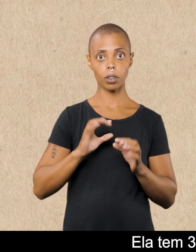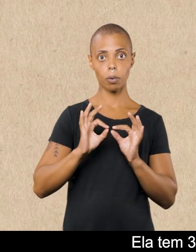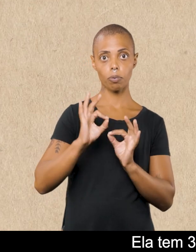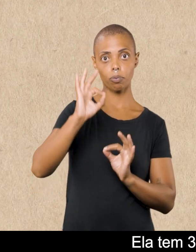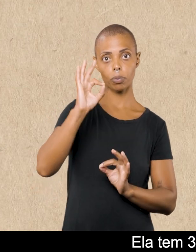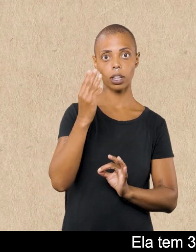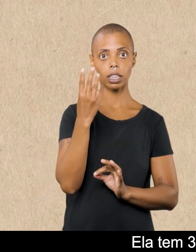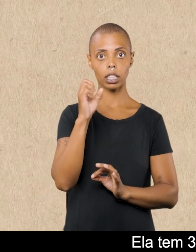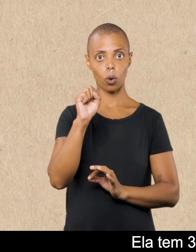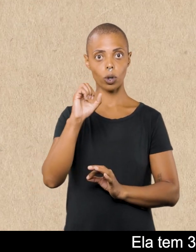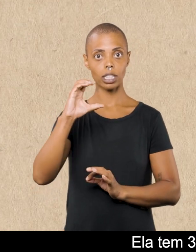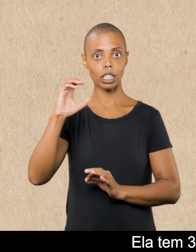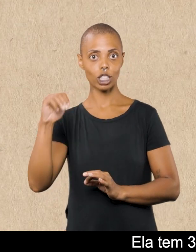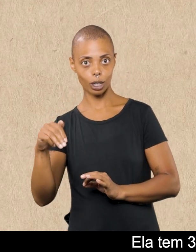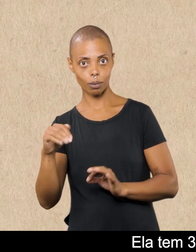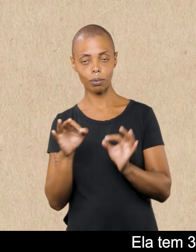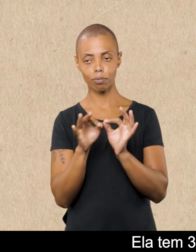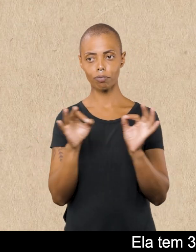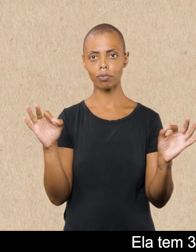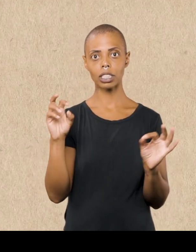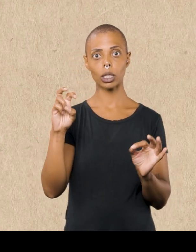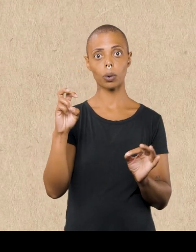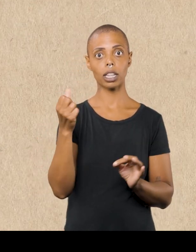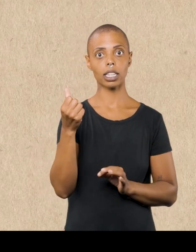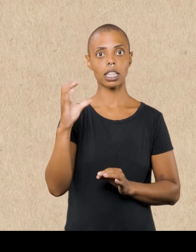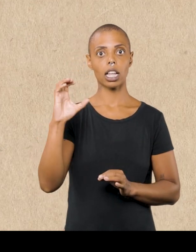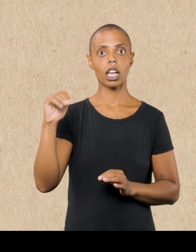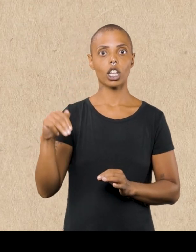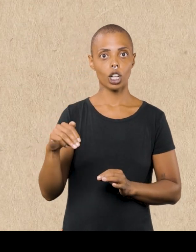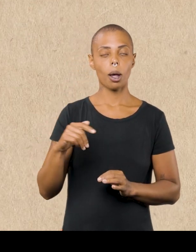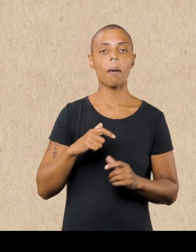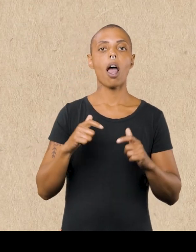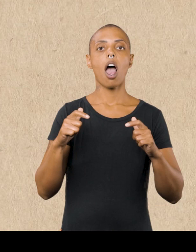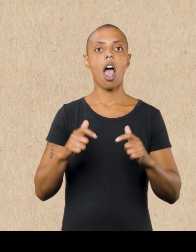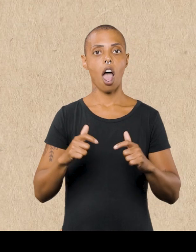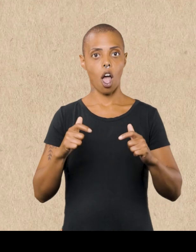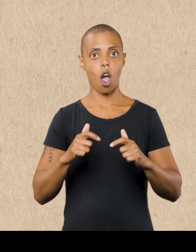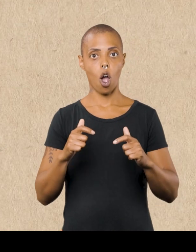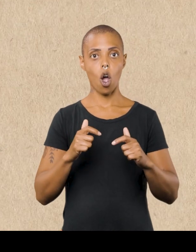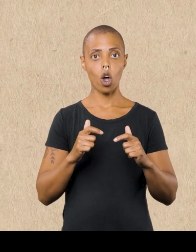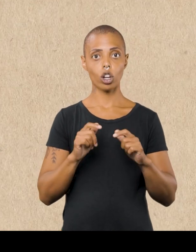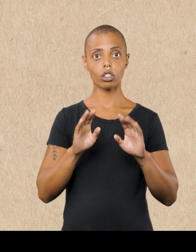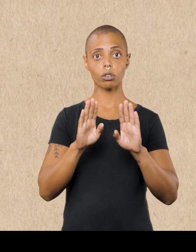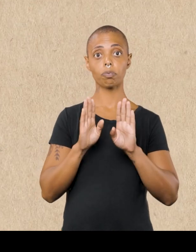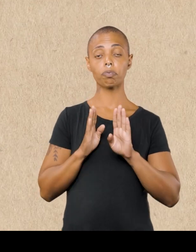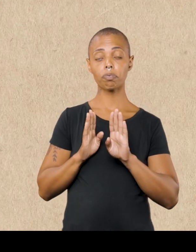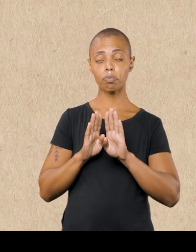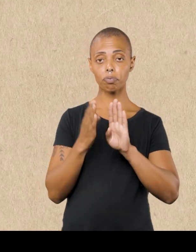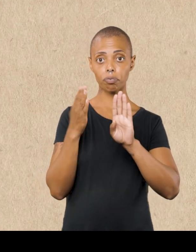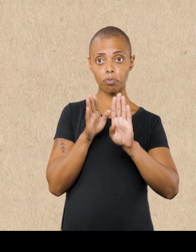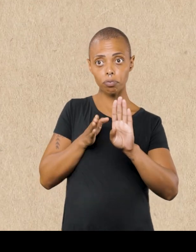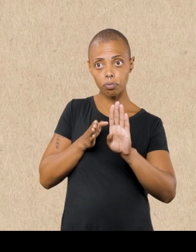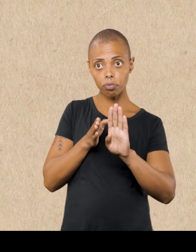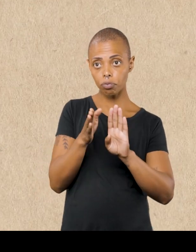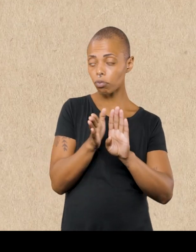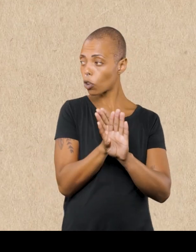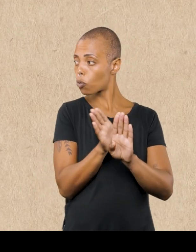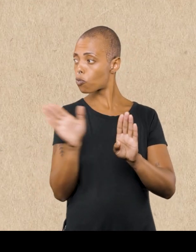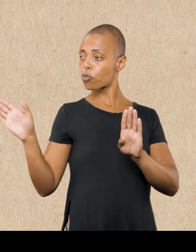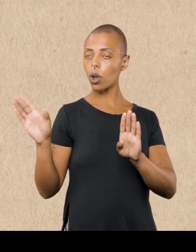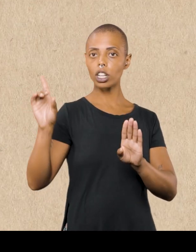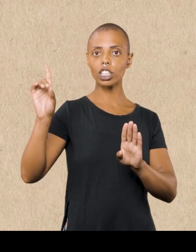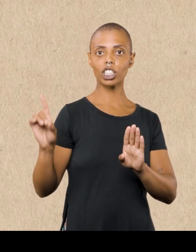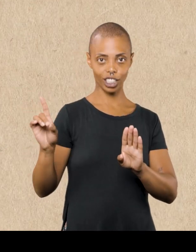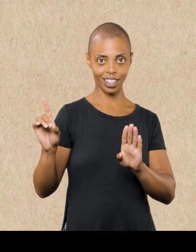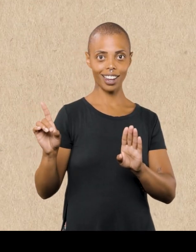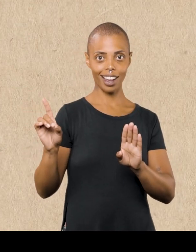2008. Ela tem 38 centímetros de altura, por 56 de largura, e está localizada